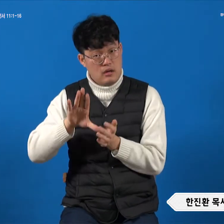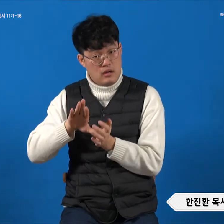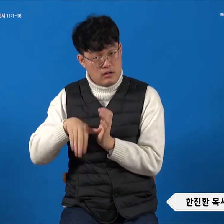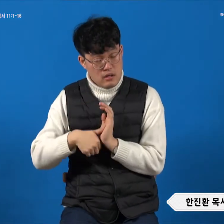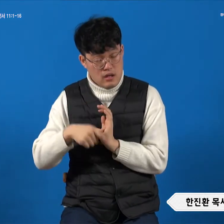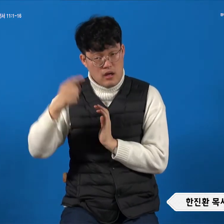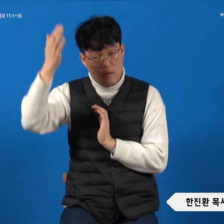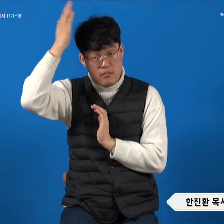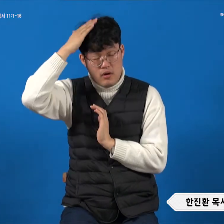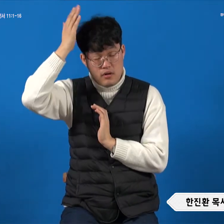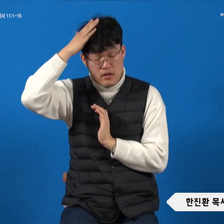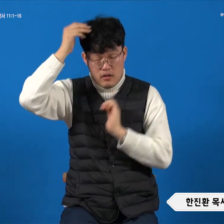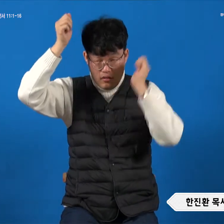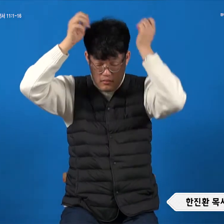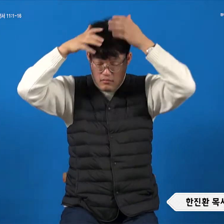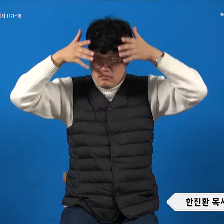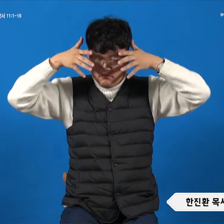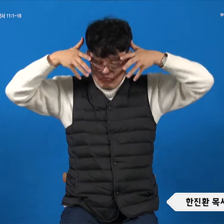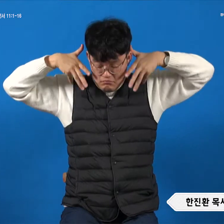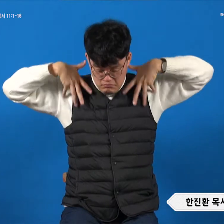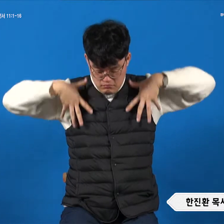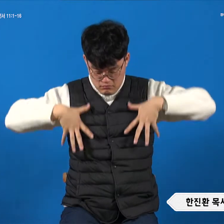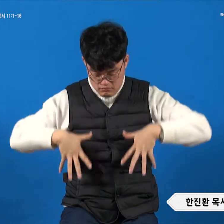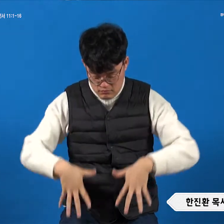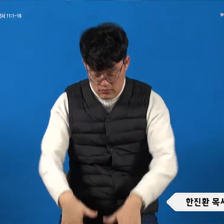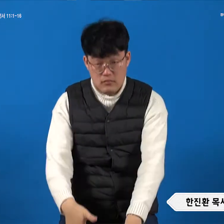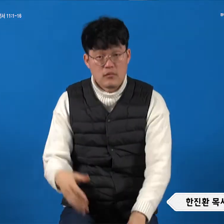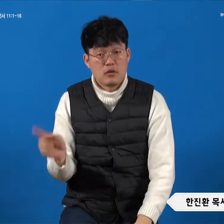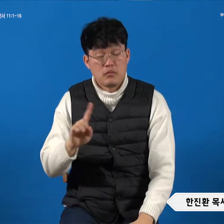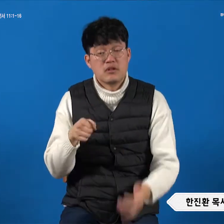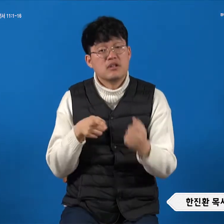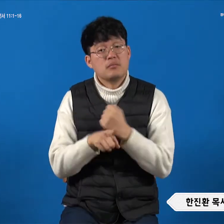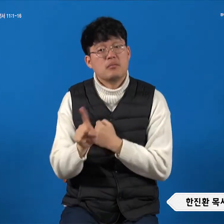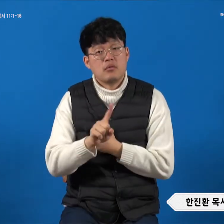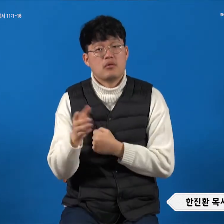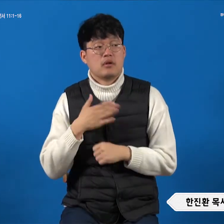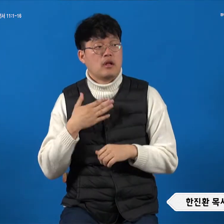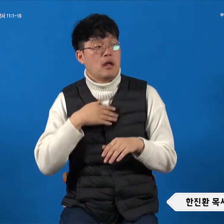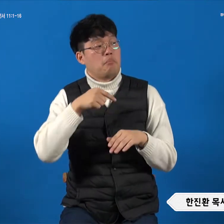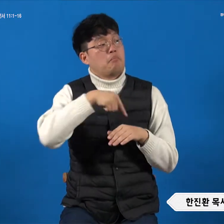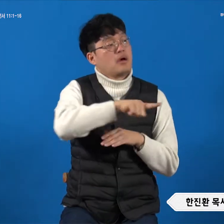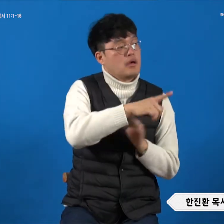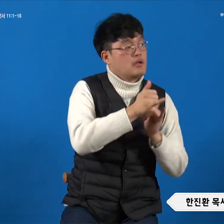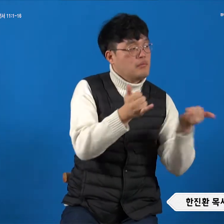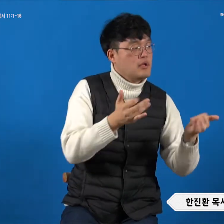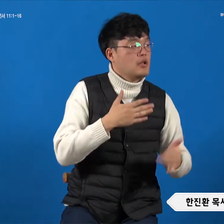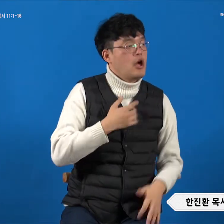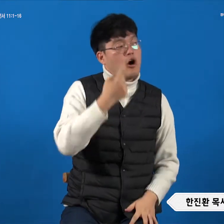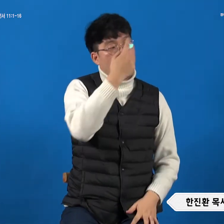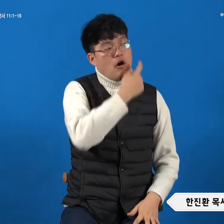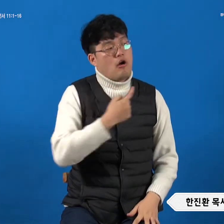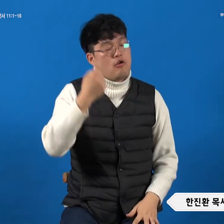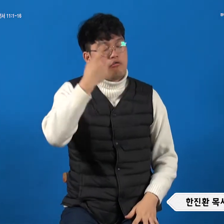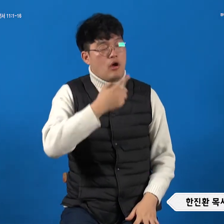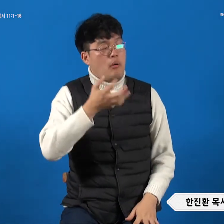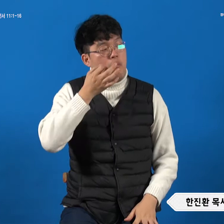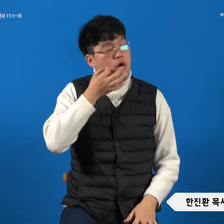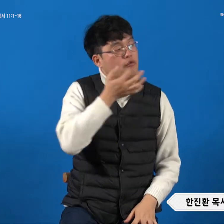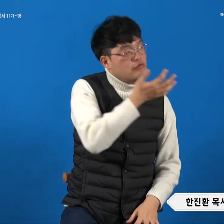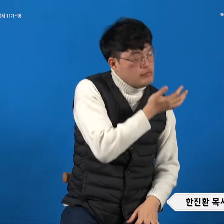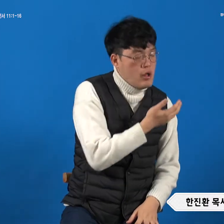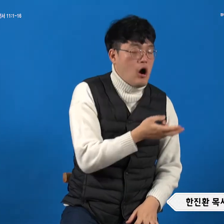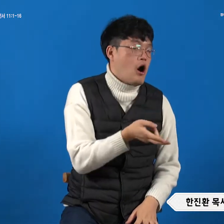밖에 나갈 때에 그 머리에 이 노을을 쓰는 것은 나는 밖에 사람들에게는 내 얼굴을